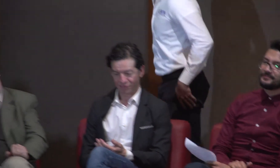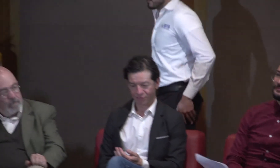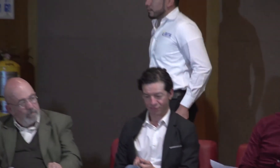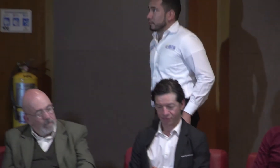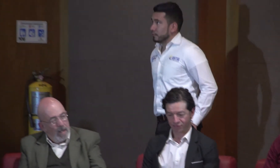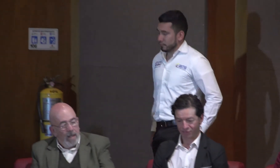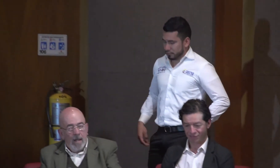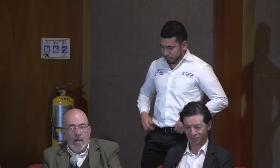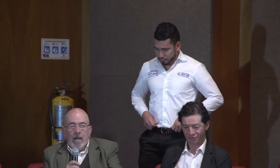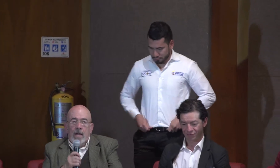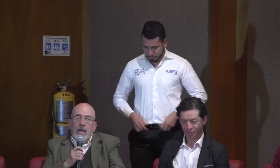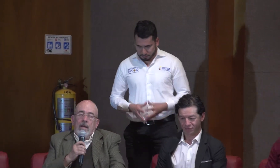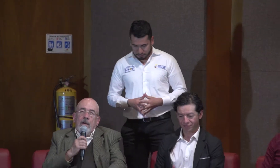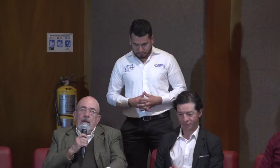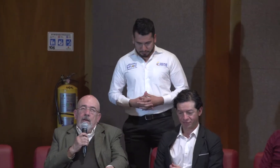señas.